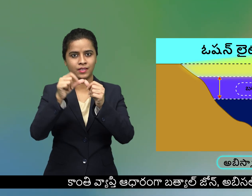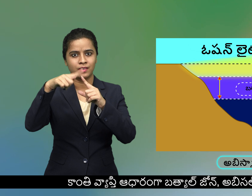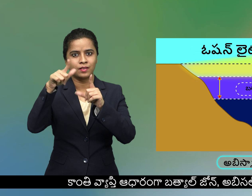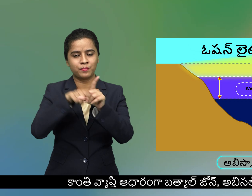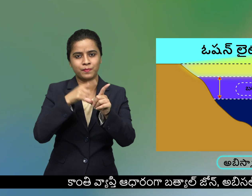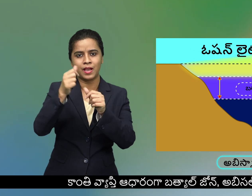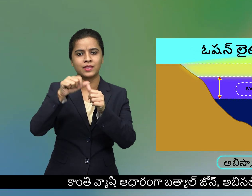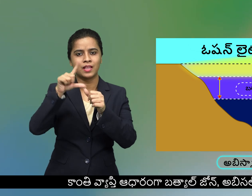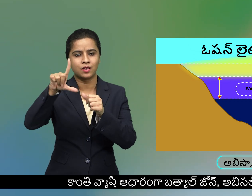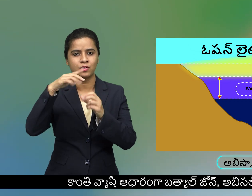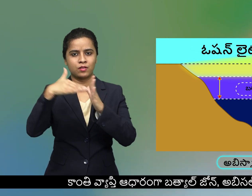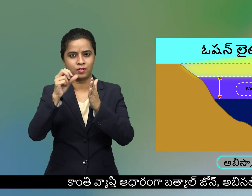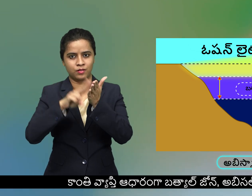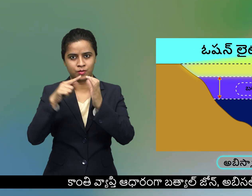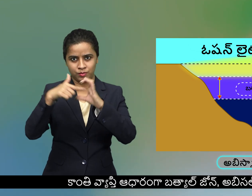బత్యాల్ జోన్,